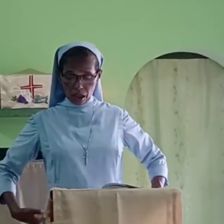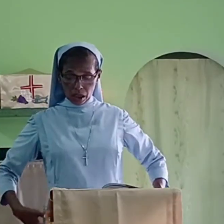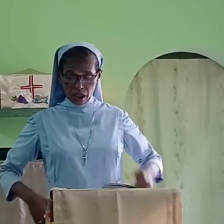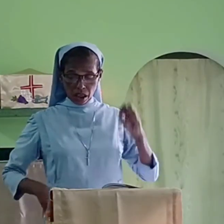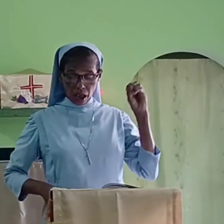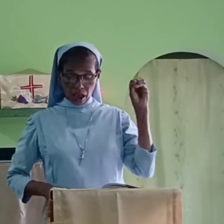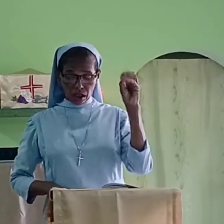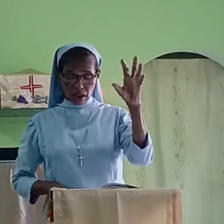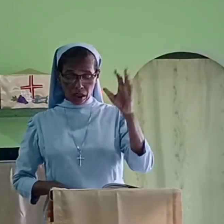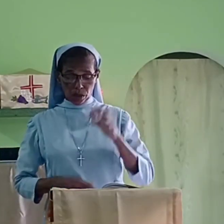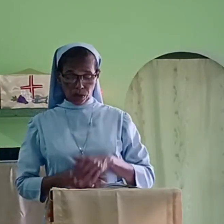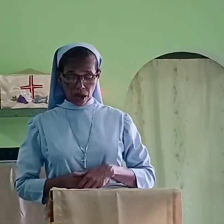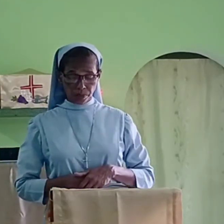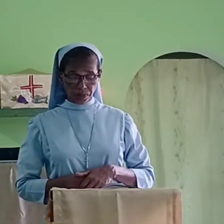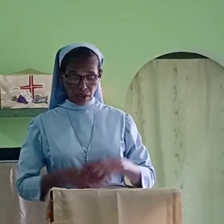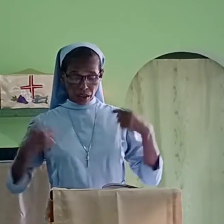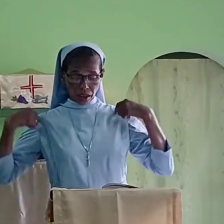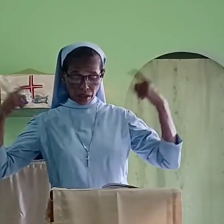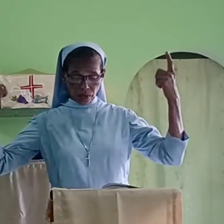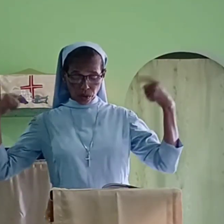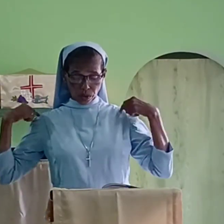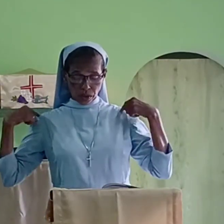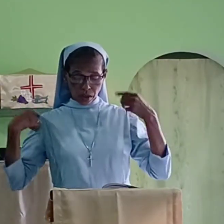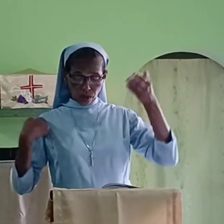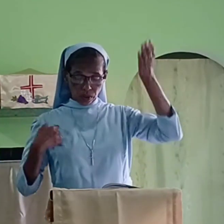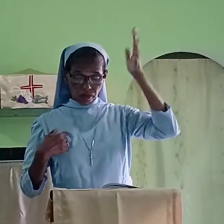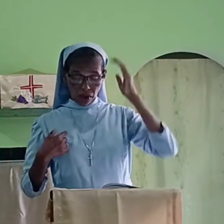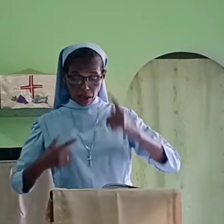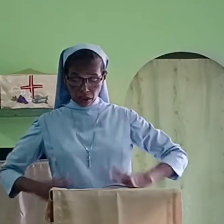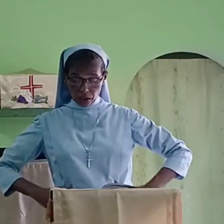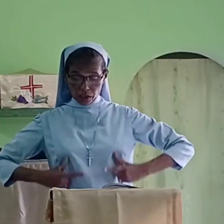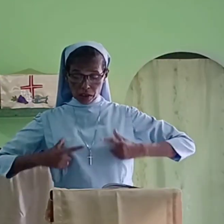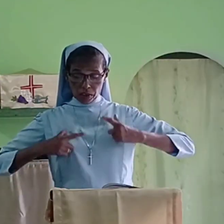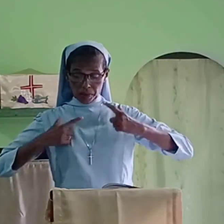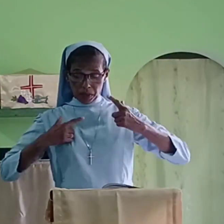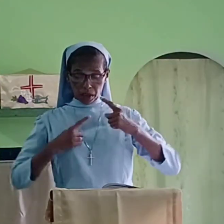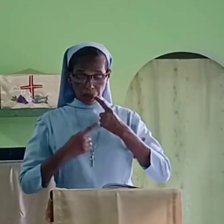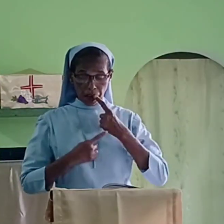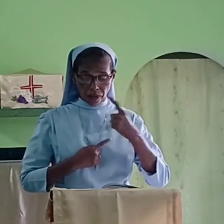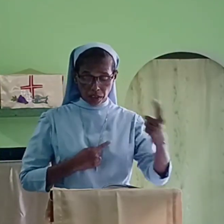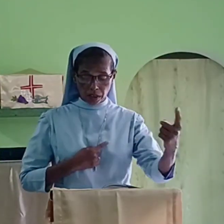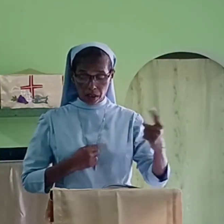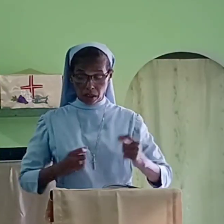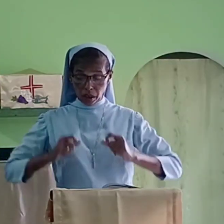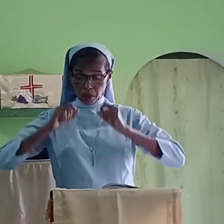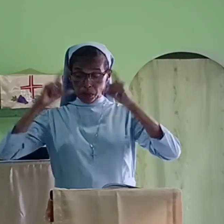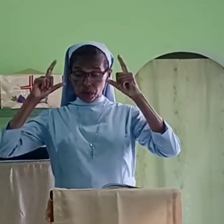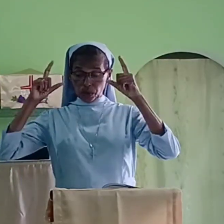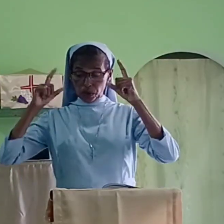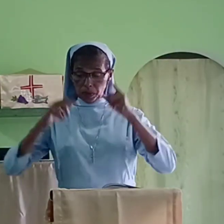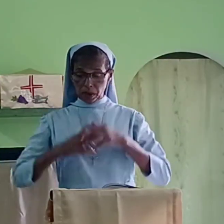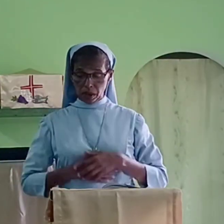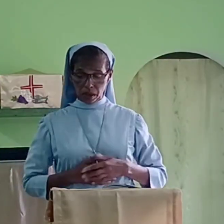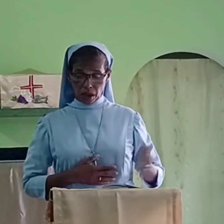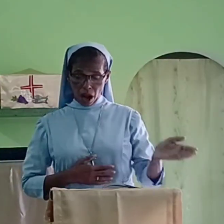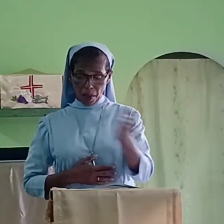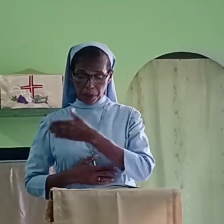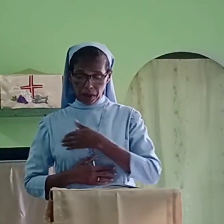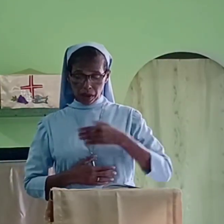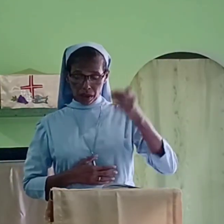උන්වහන්සේගේ සිරුර නොදැක අවුත් ඔවුන්ට දර්ශනය වූ දේවදූතයන් උන්වහන්සේ ජීවමානව සිටින සේකැයි පැවසූ